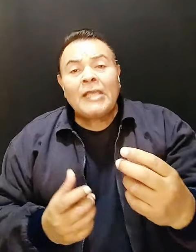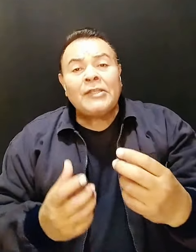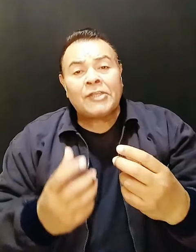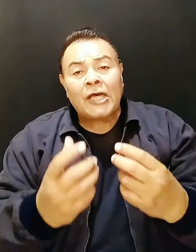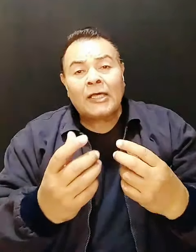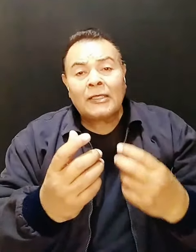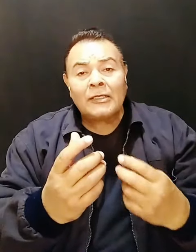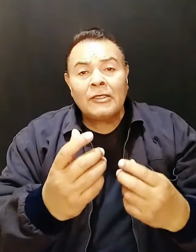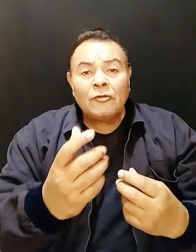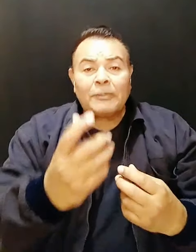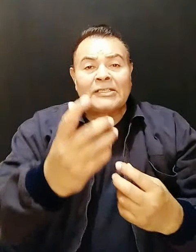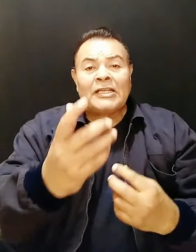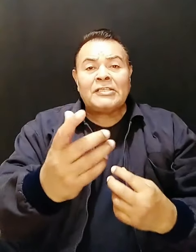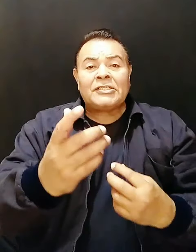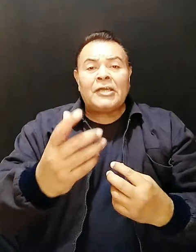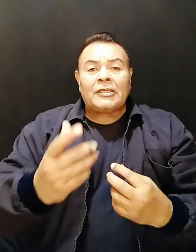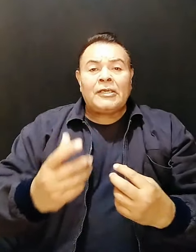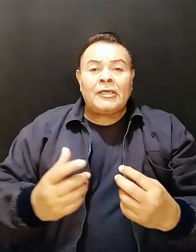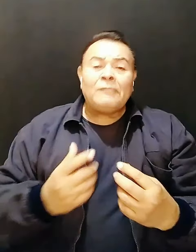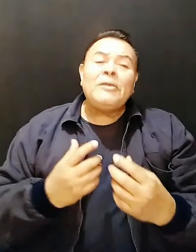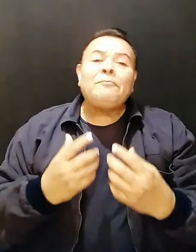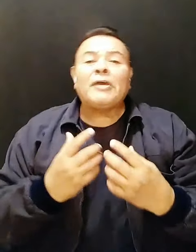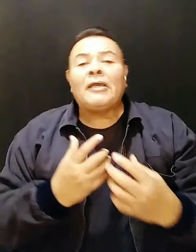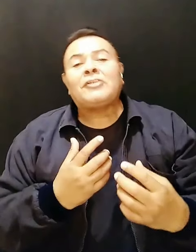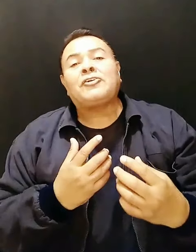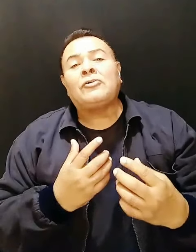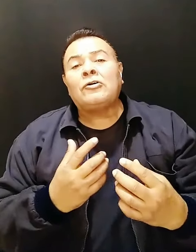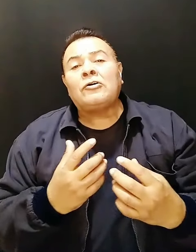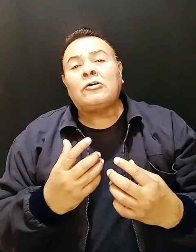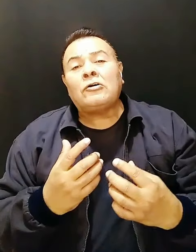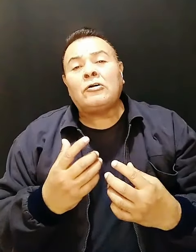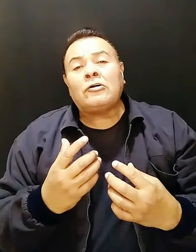queda tu presencia aquí en mi pecho.